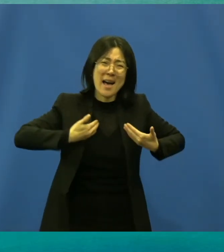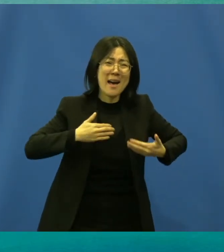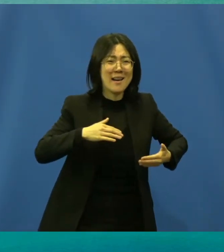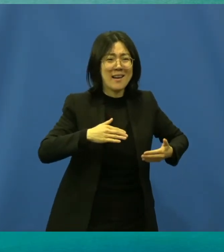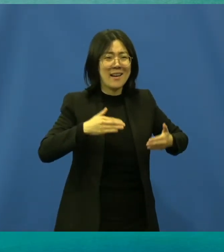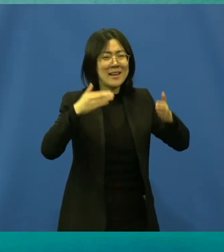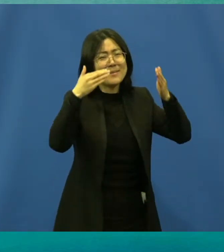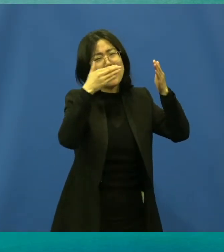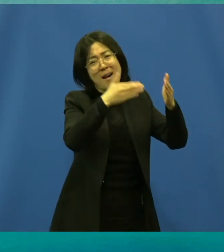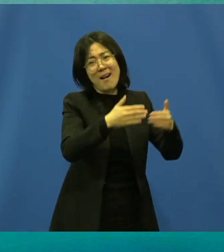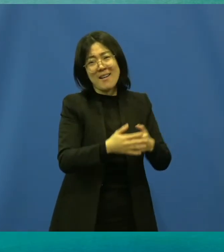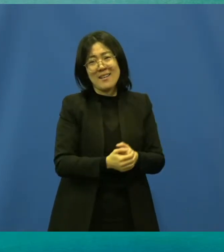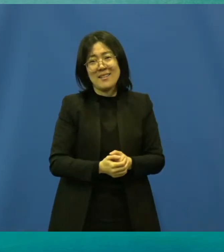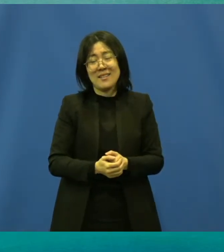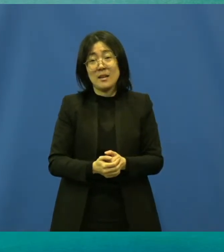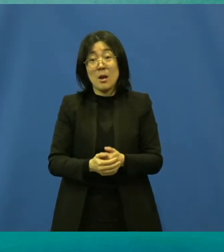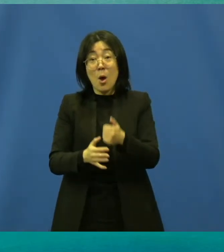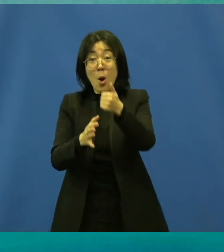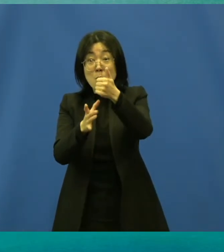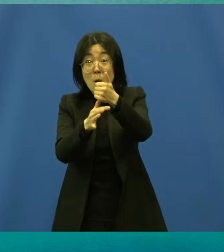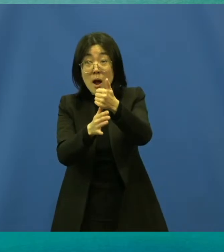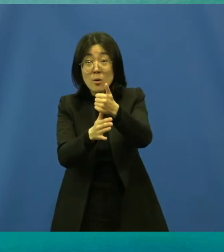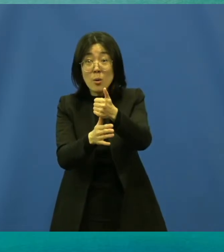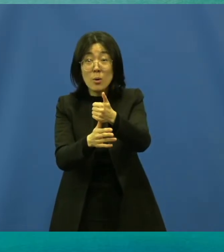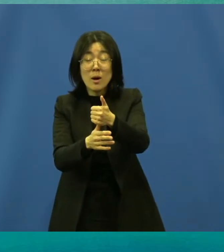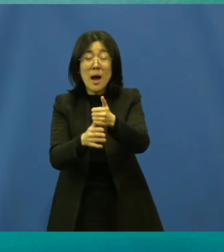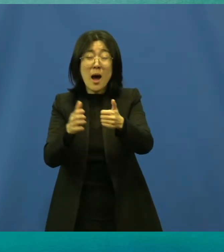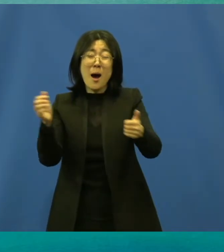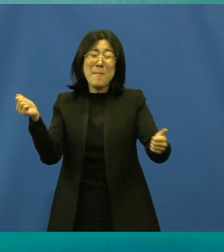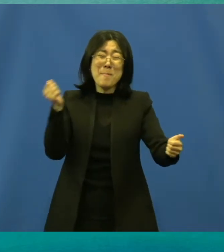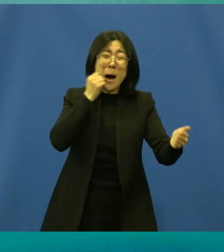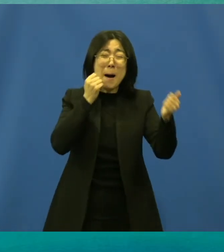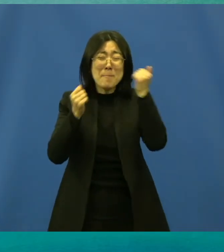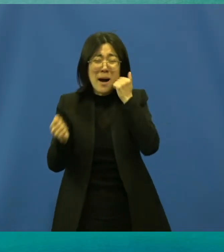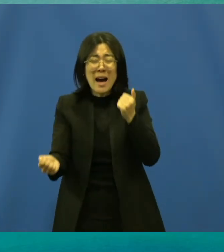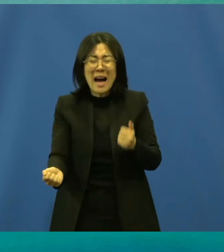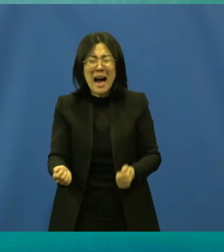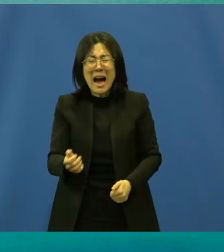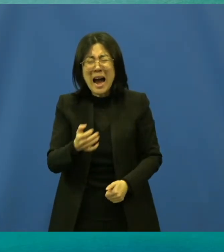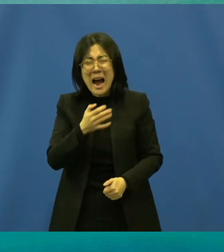요나도 마찬가지예요. 거의 끝지점에서 기도를 합니다.